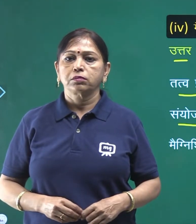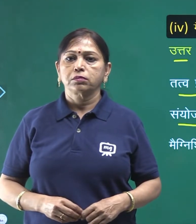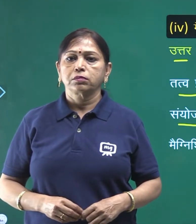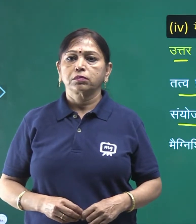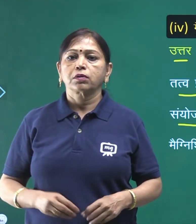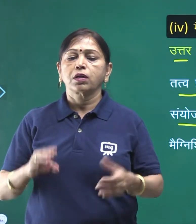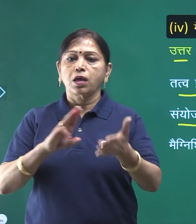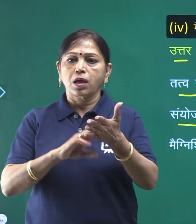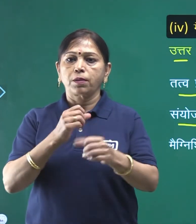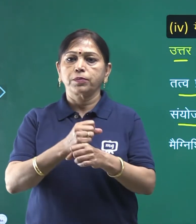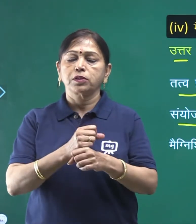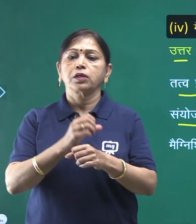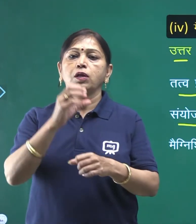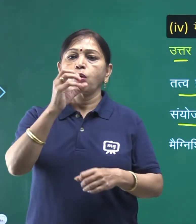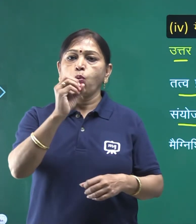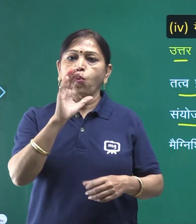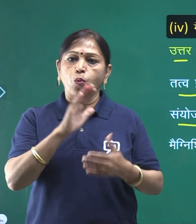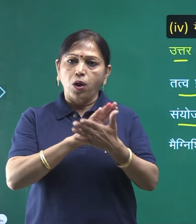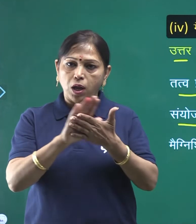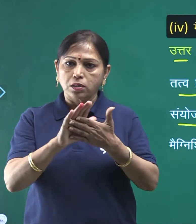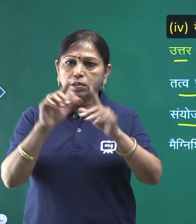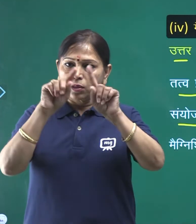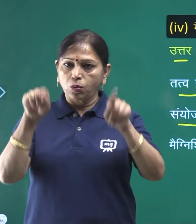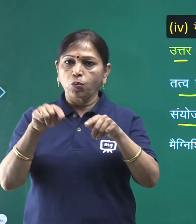MgOH होल ट्वाइस